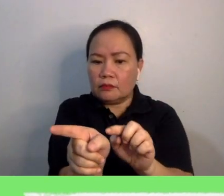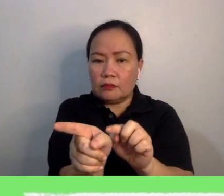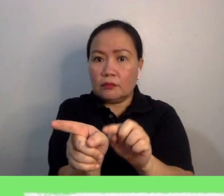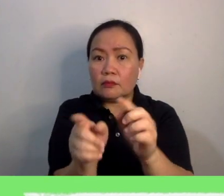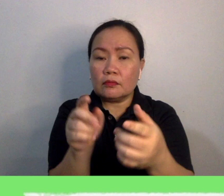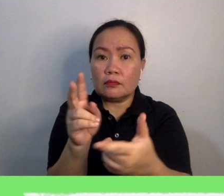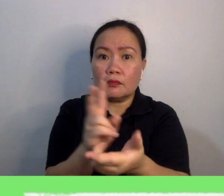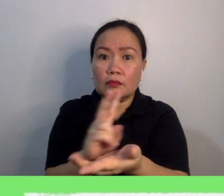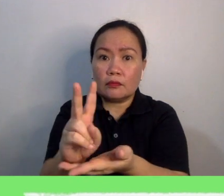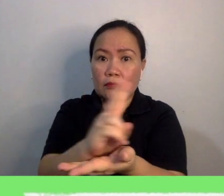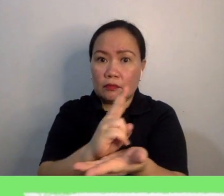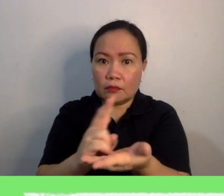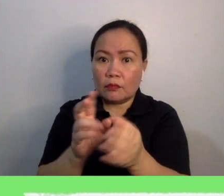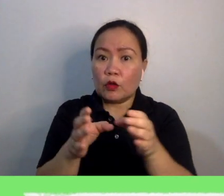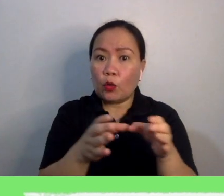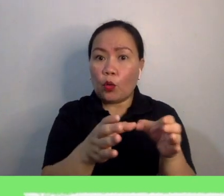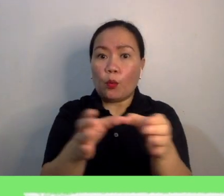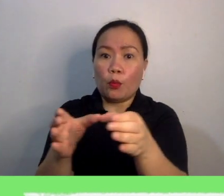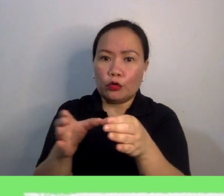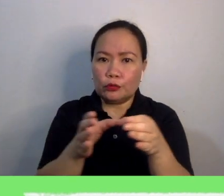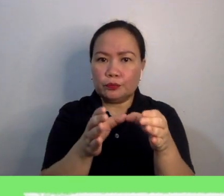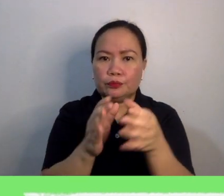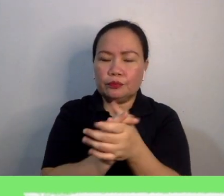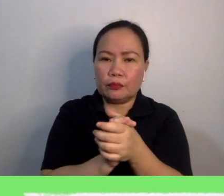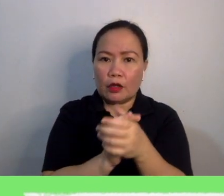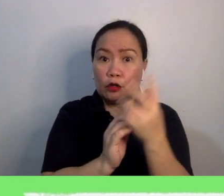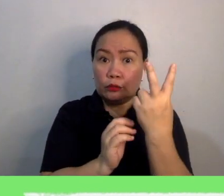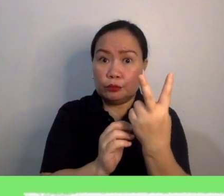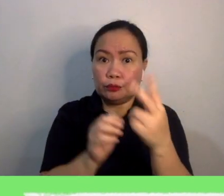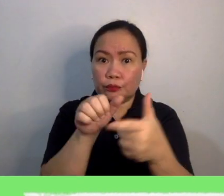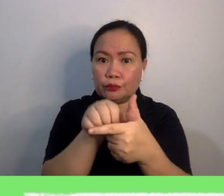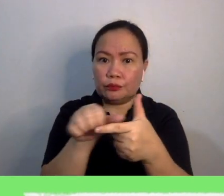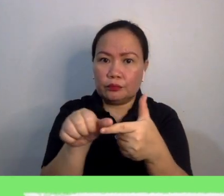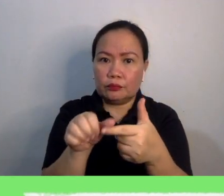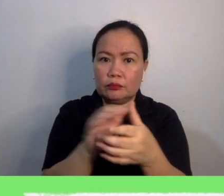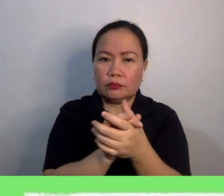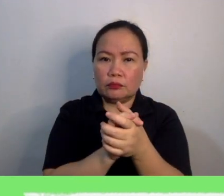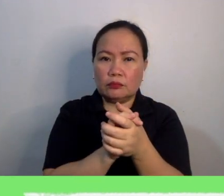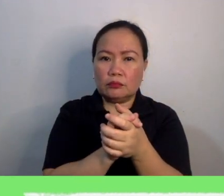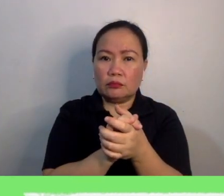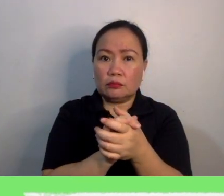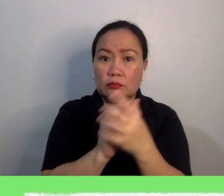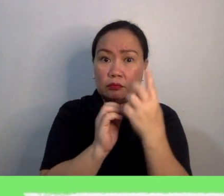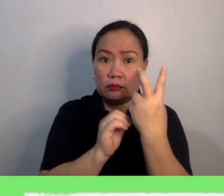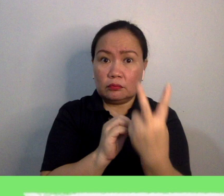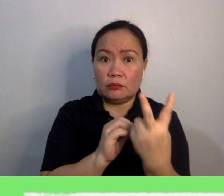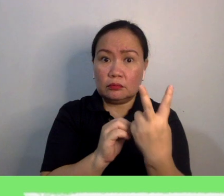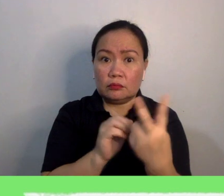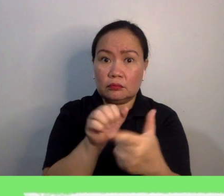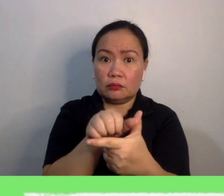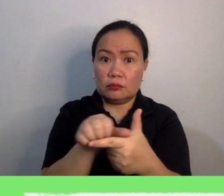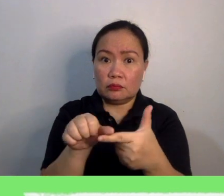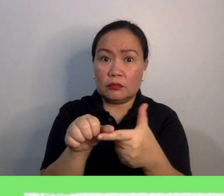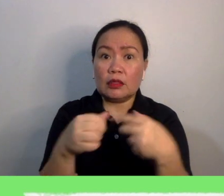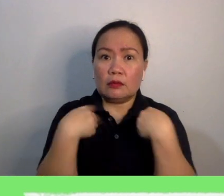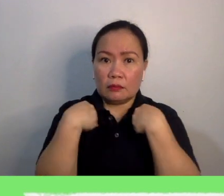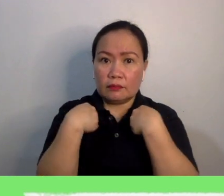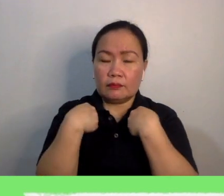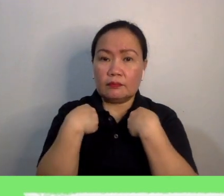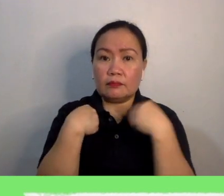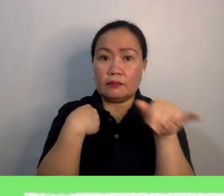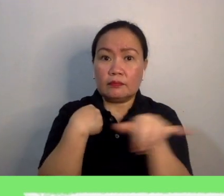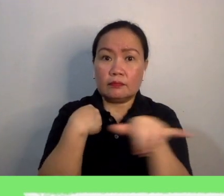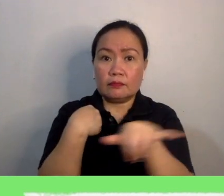dalawang angles. Ito rin, dalawa. Ito, dalawa. Okay? So, yung dalawang angles mo daw, dapat meron siyang